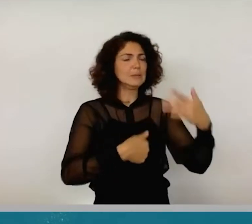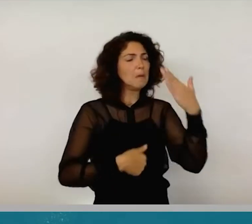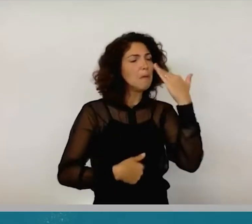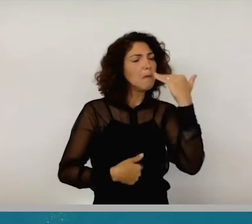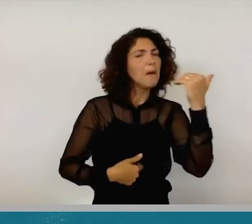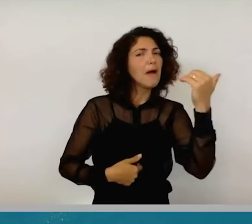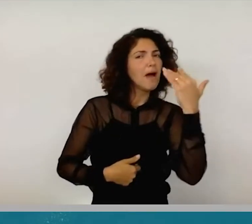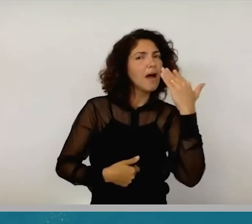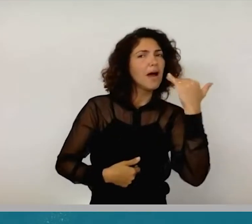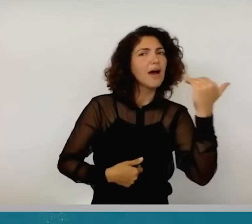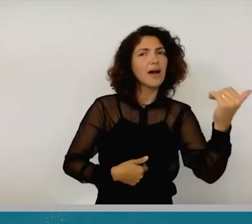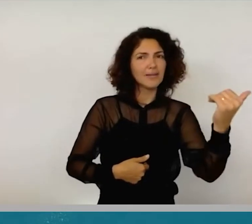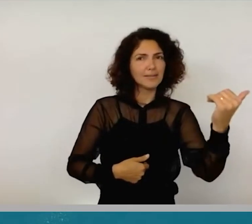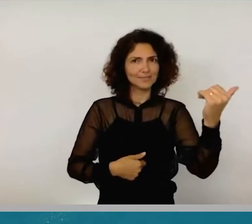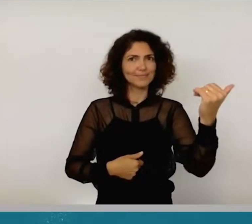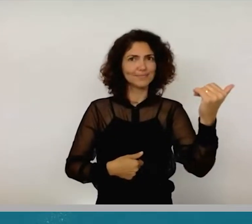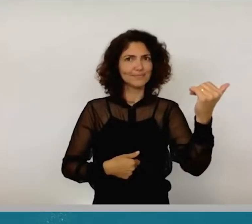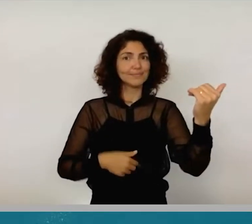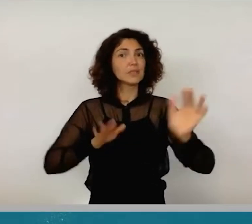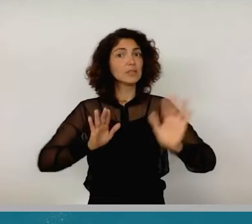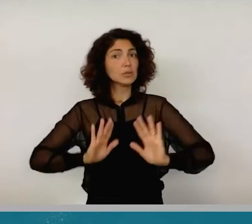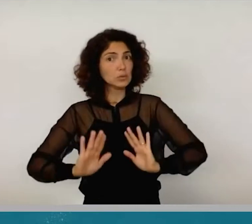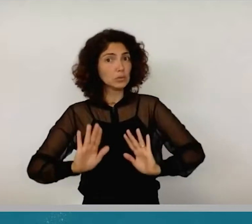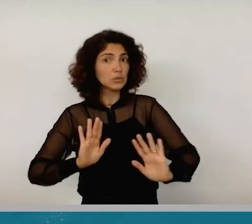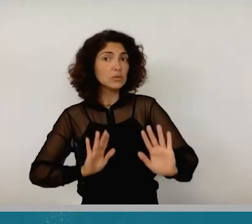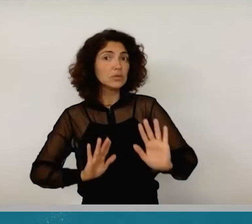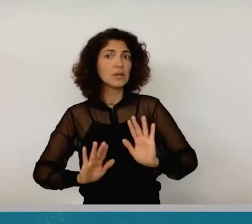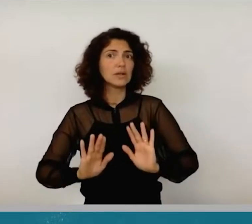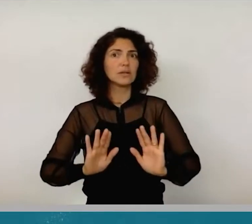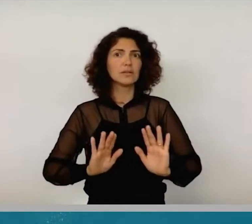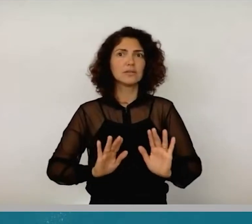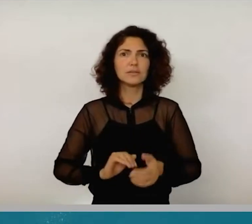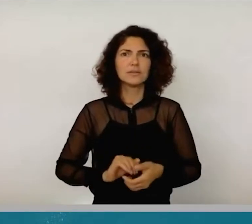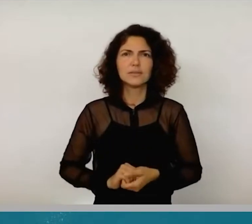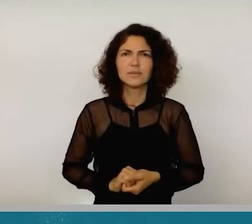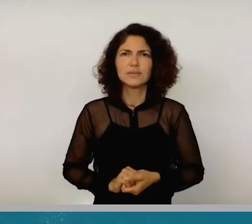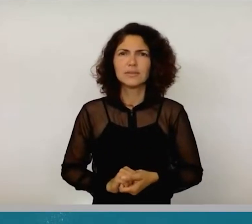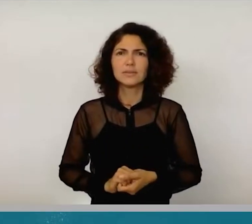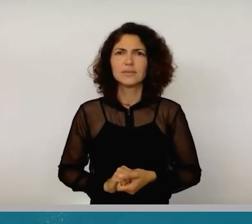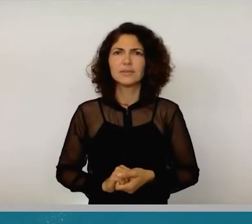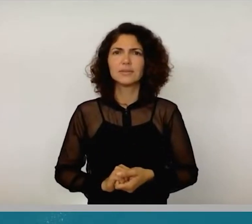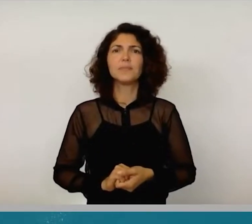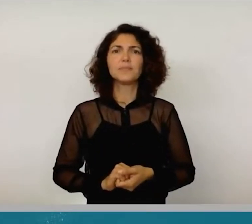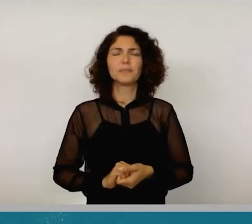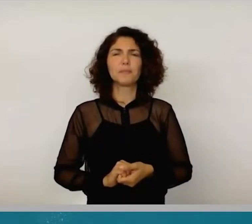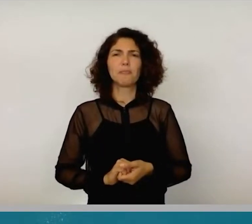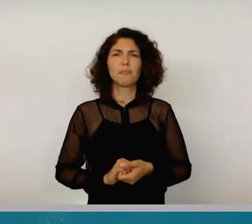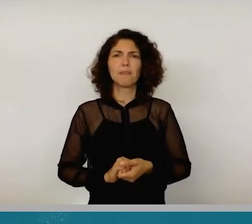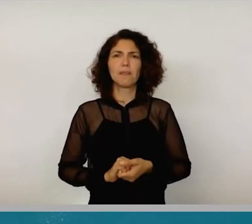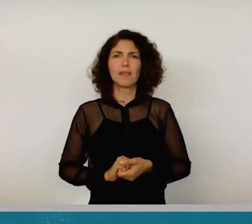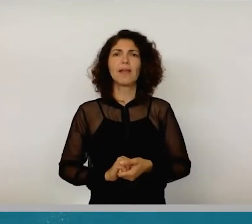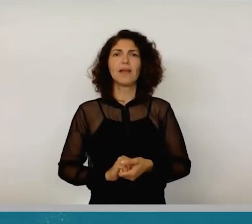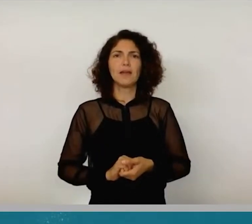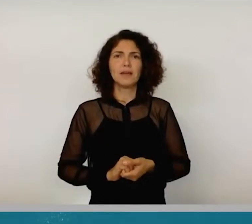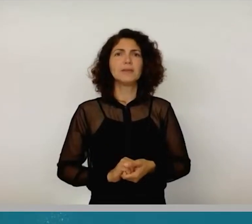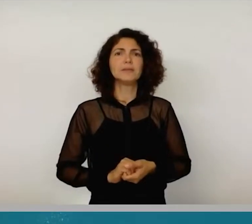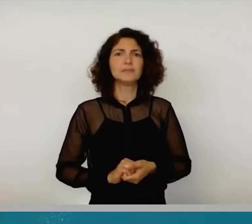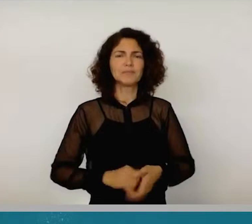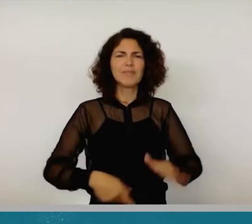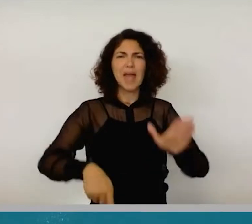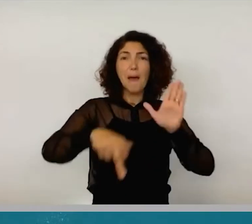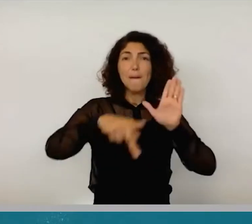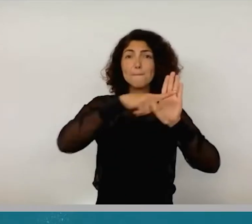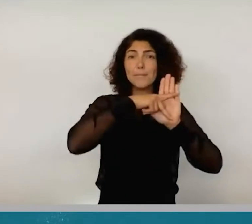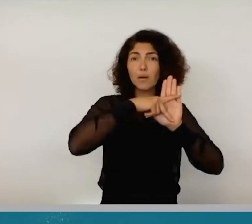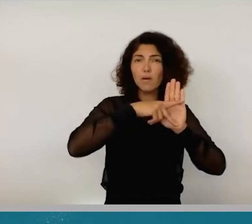a palavra cobiça em grego tem o sentido de atração, tem um sentido